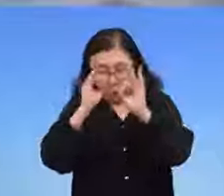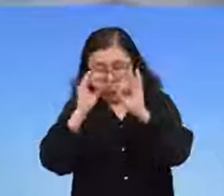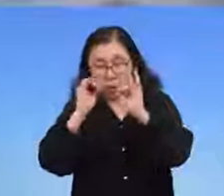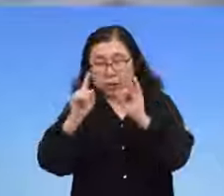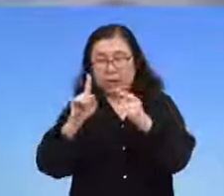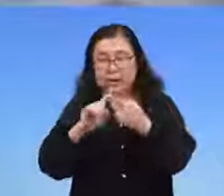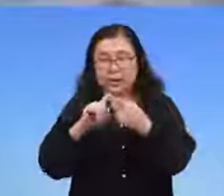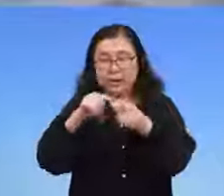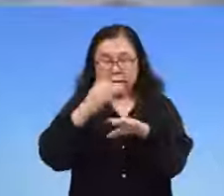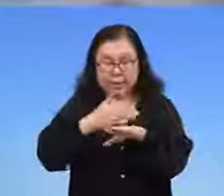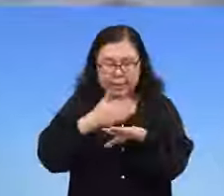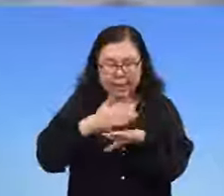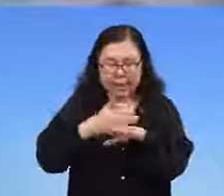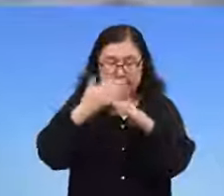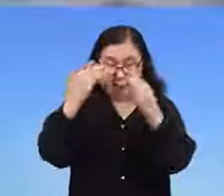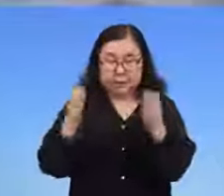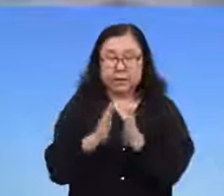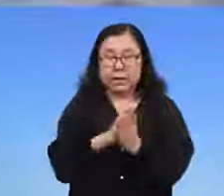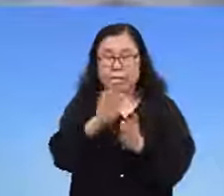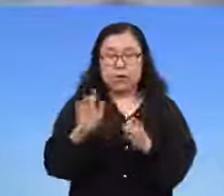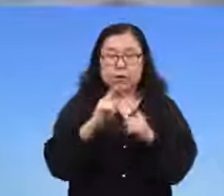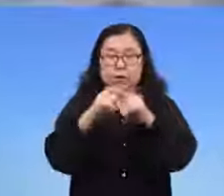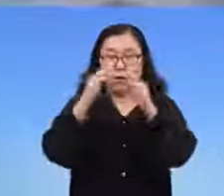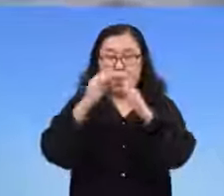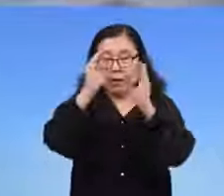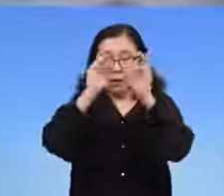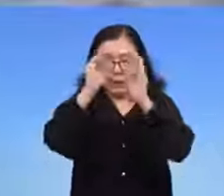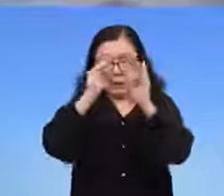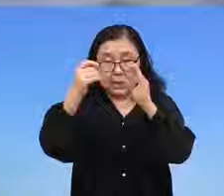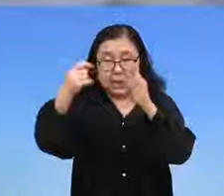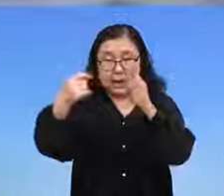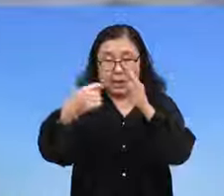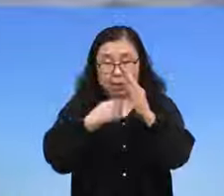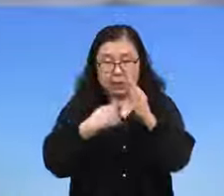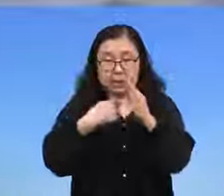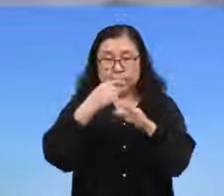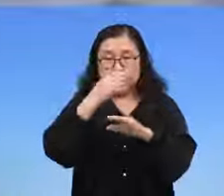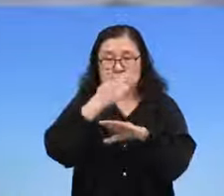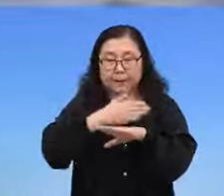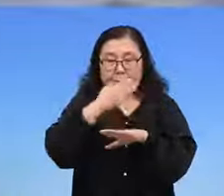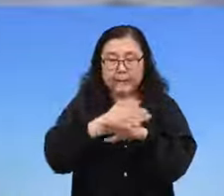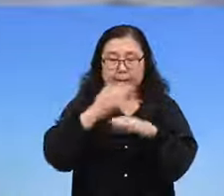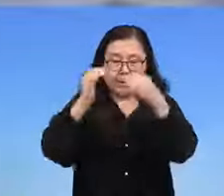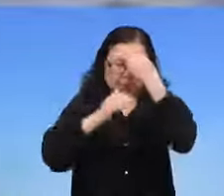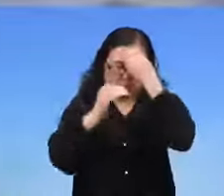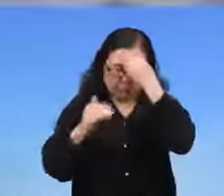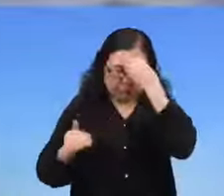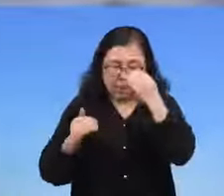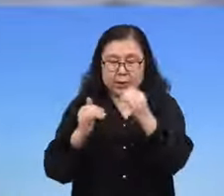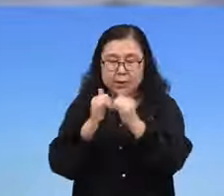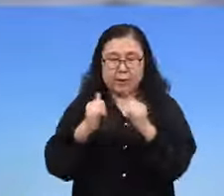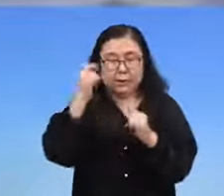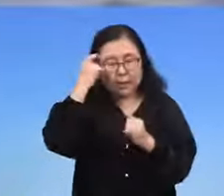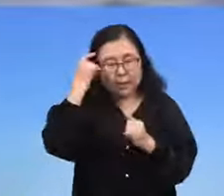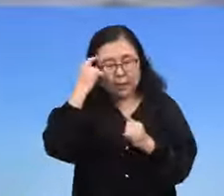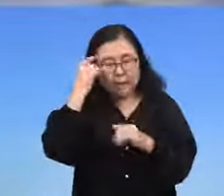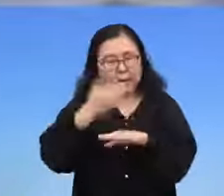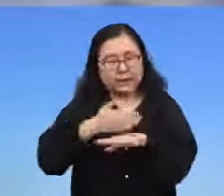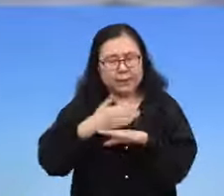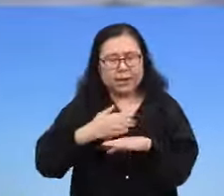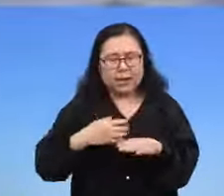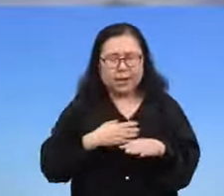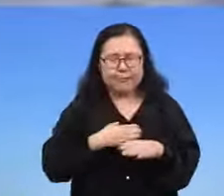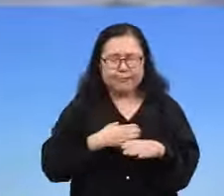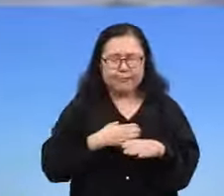겁니다. 어떨 때는 참 우리 교회에 찾아주신 너무너무 고마운 성도님들을 생각하면 가슴이 벅찰 만큼